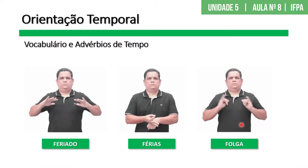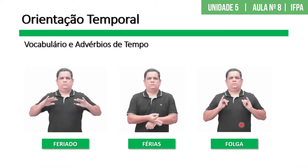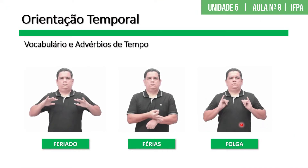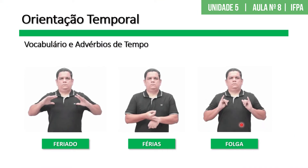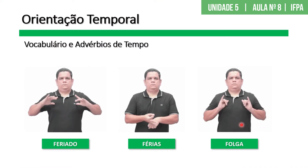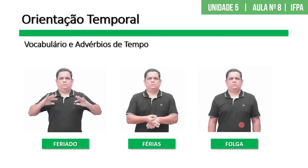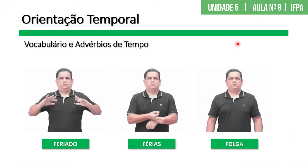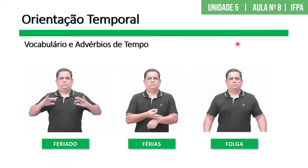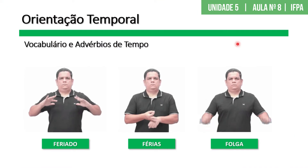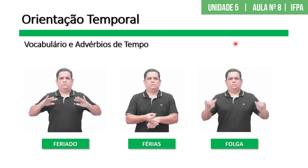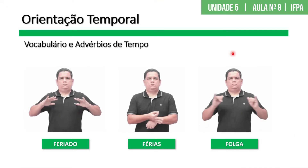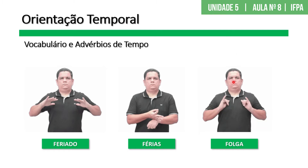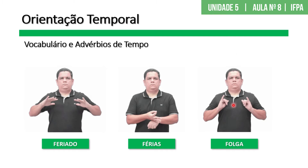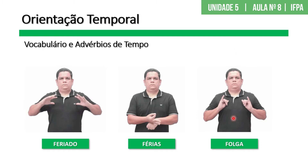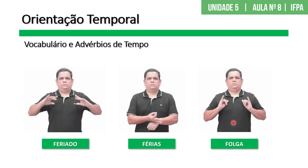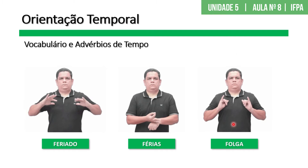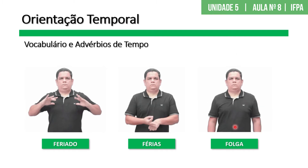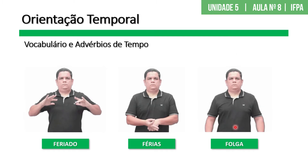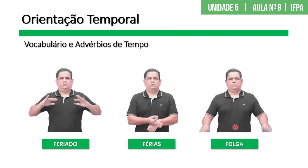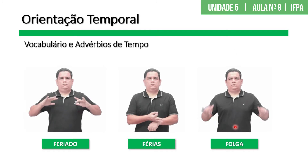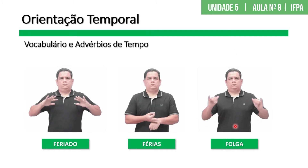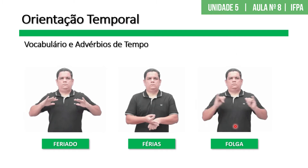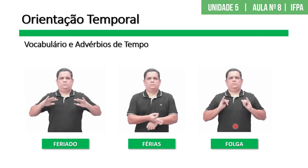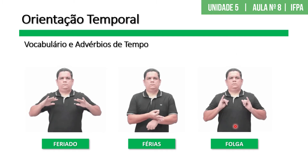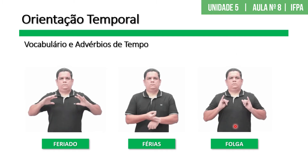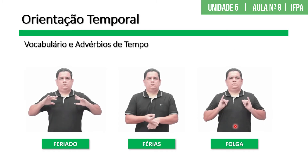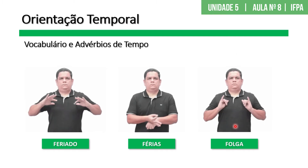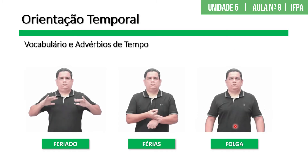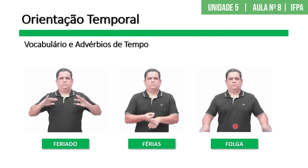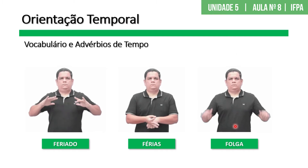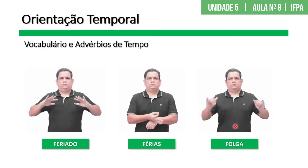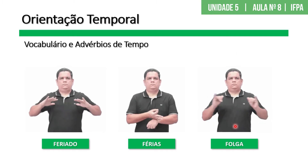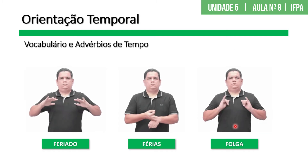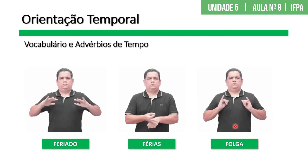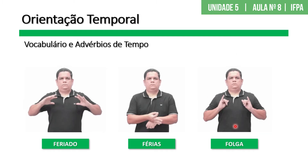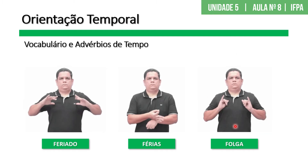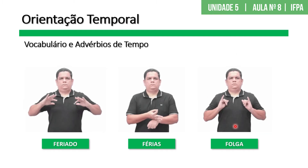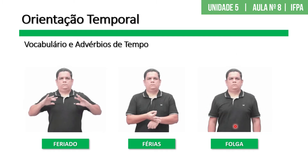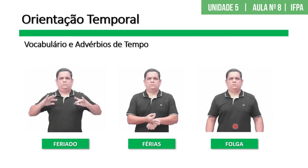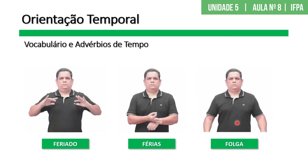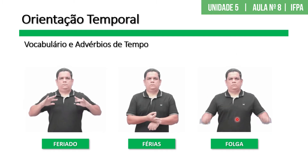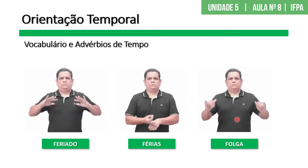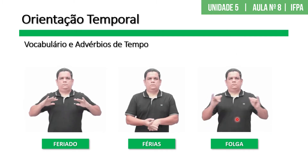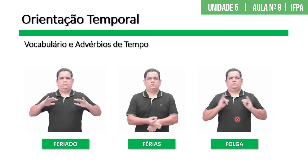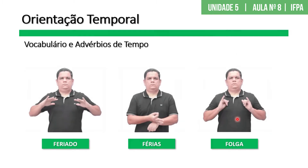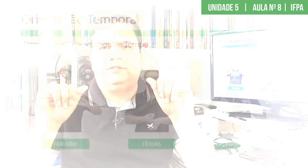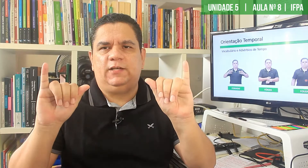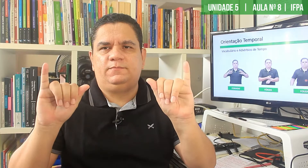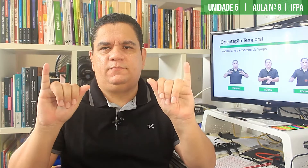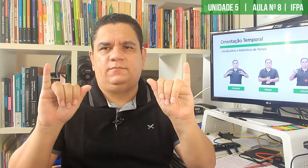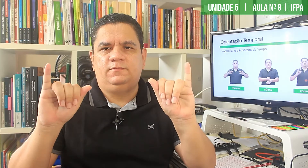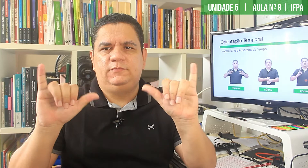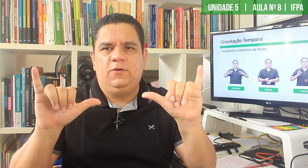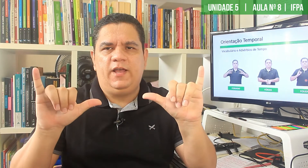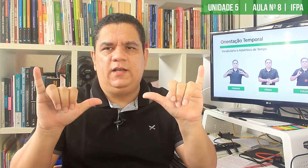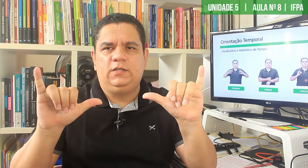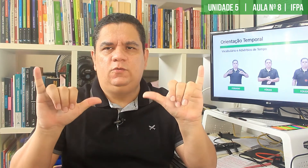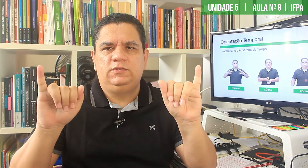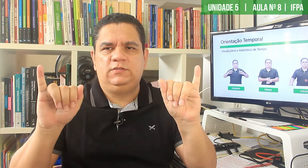né? Folga. Esse é o sinal de folga, tá? Essa é a configuração, tá? Não é hang loose, não